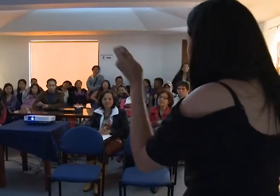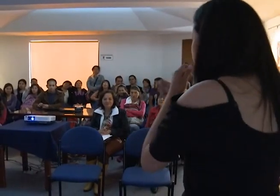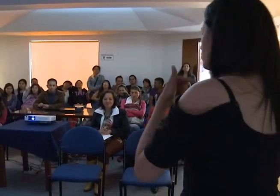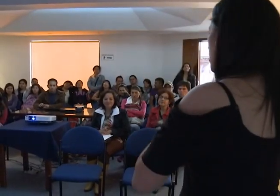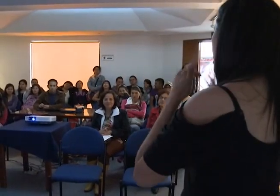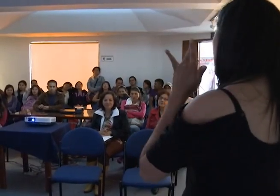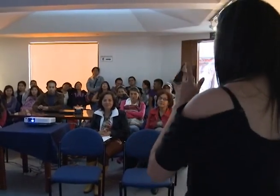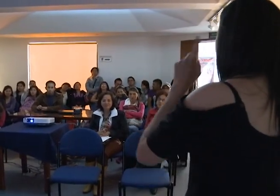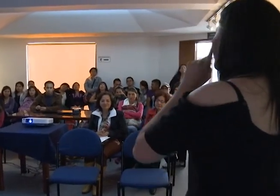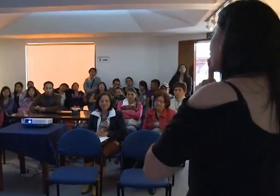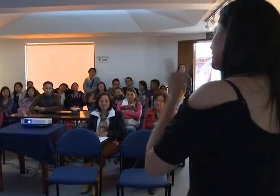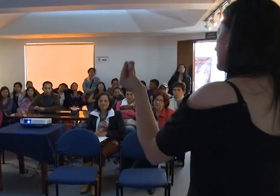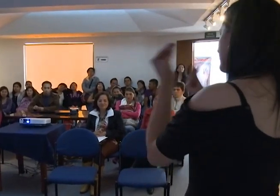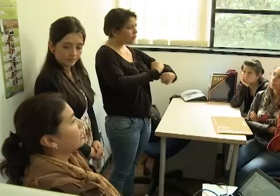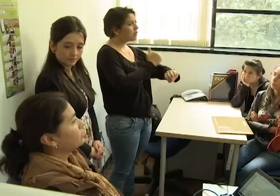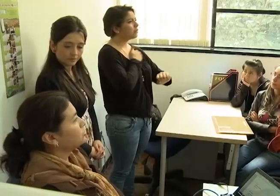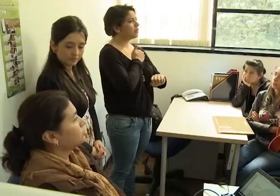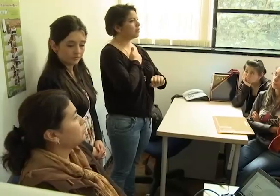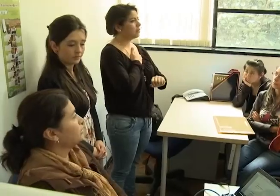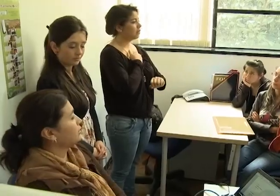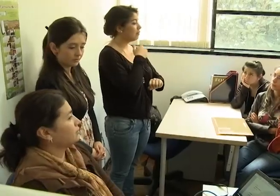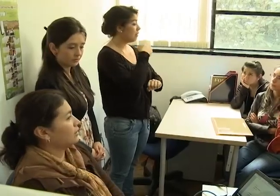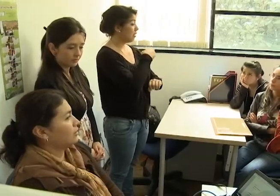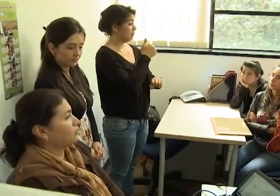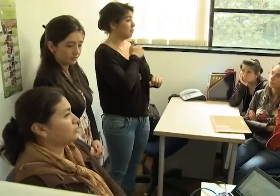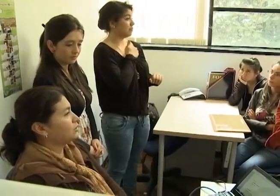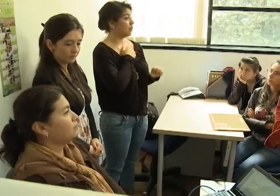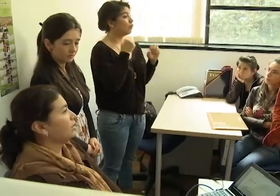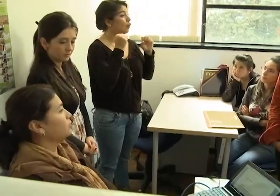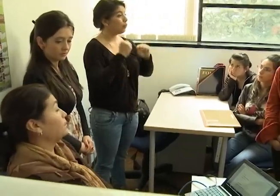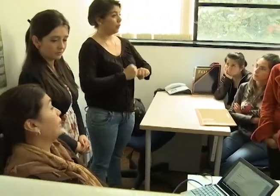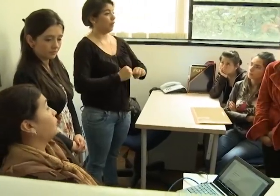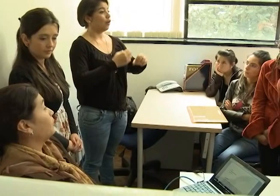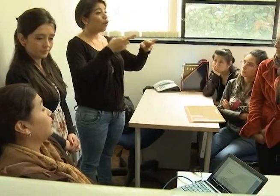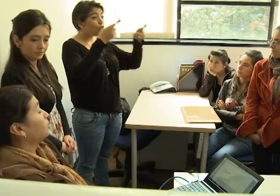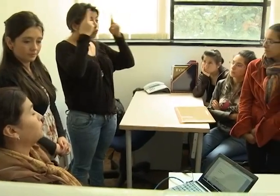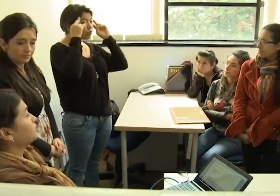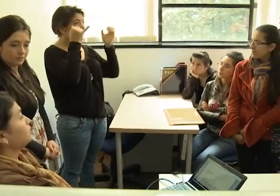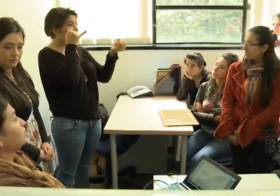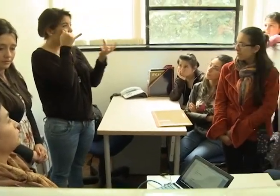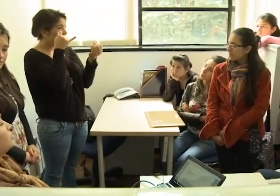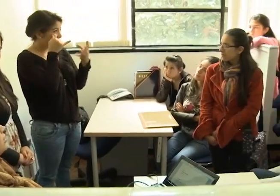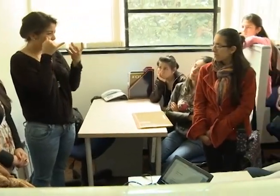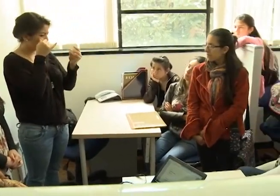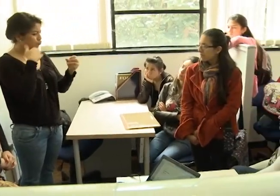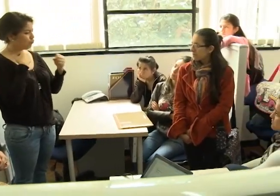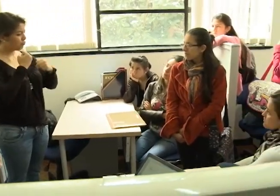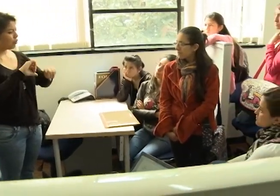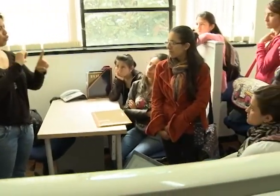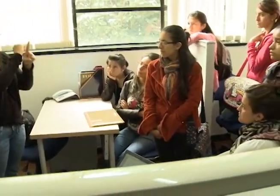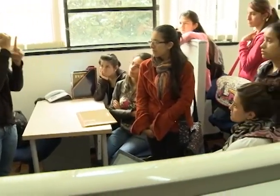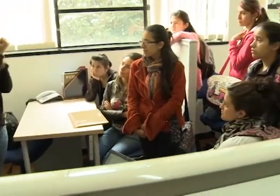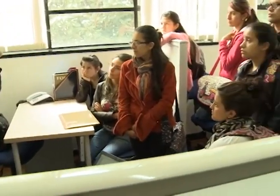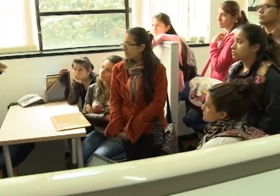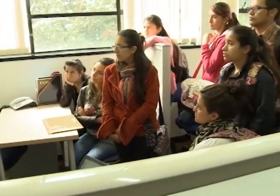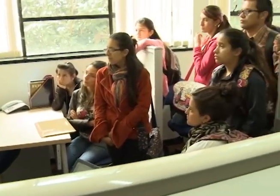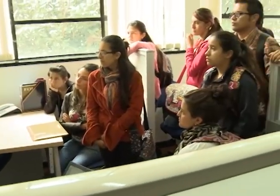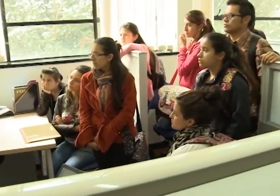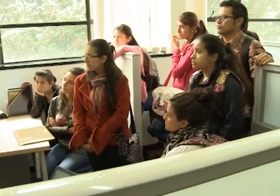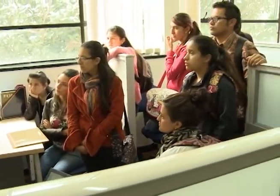implica tal vez alejarse del concepto de discapacidad y pensarlos como sujetos que tienen derechos,